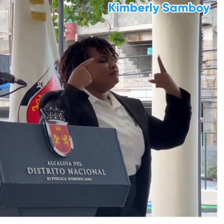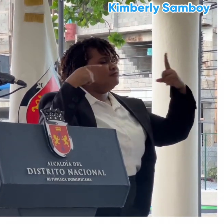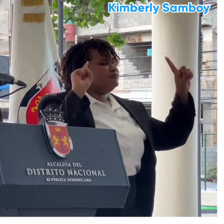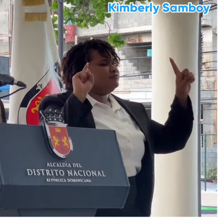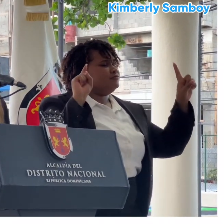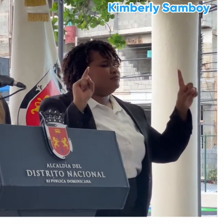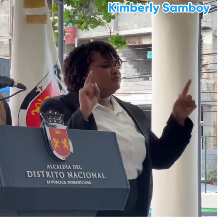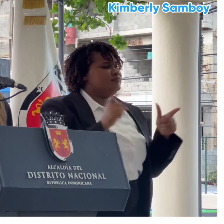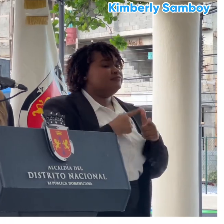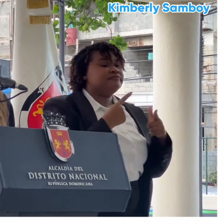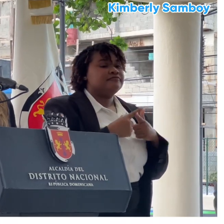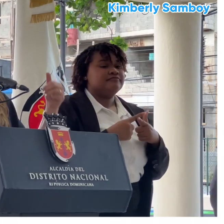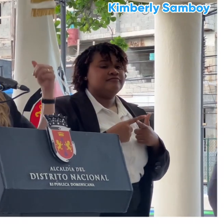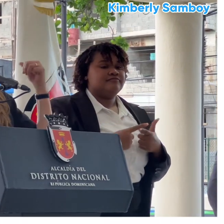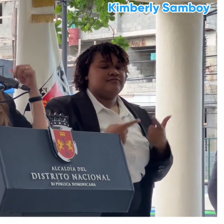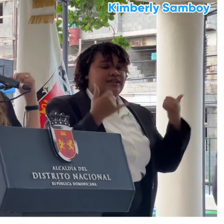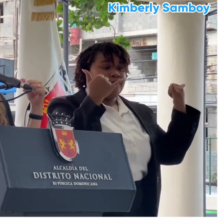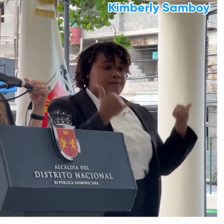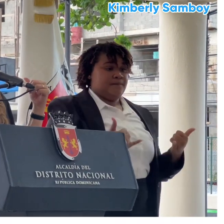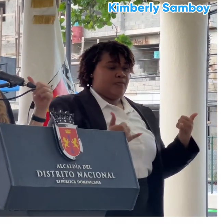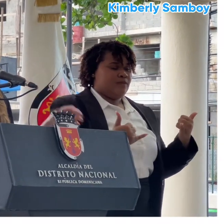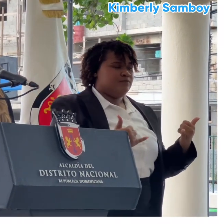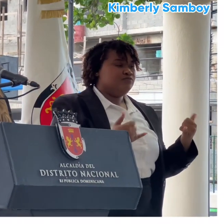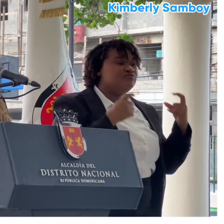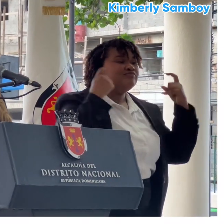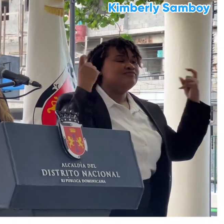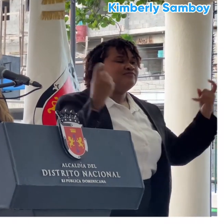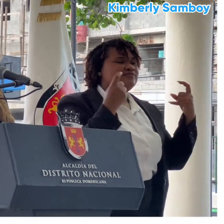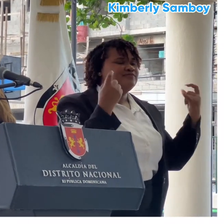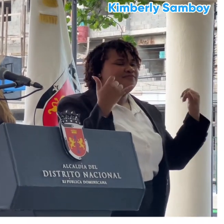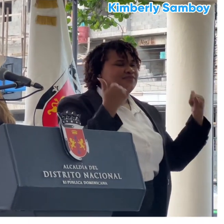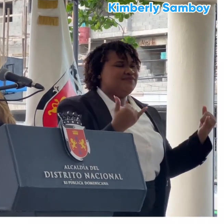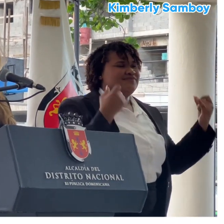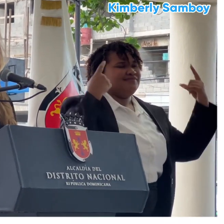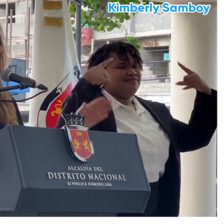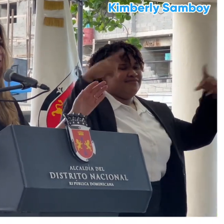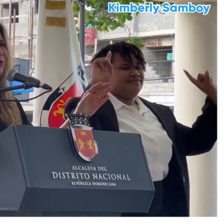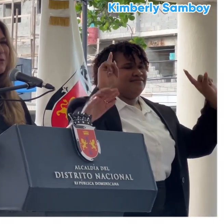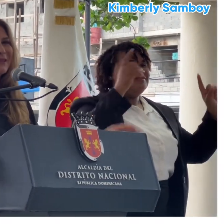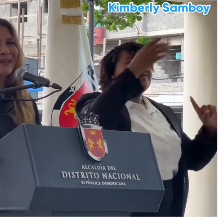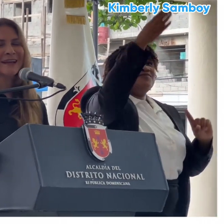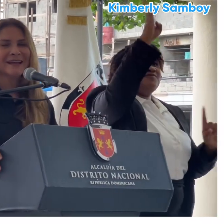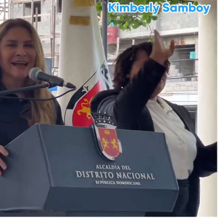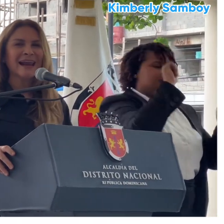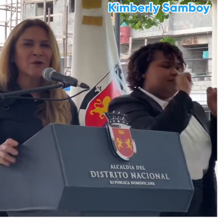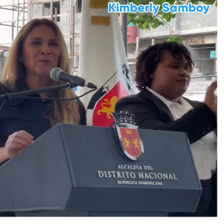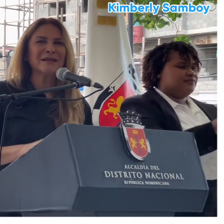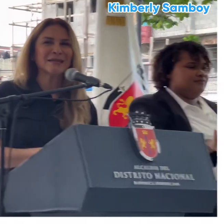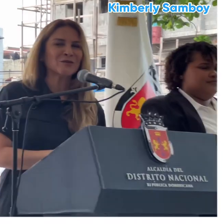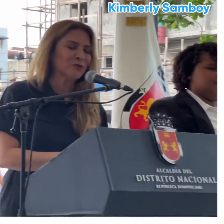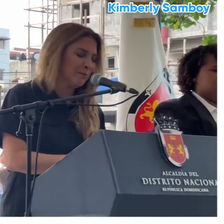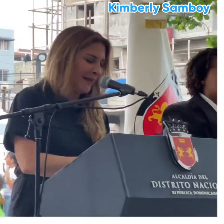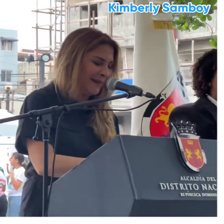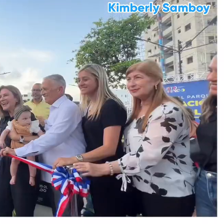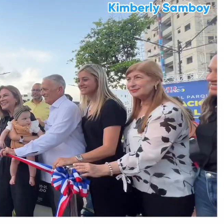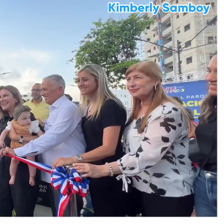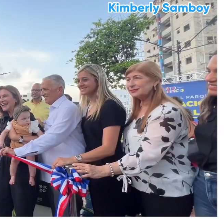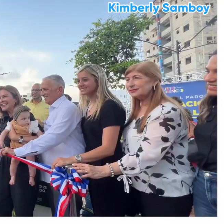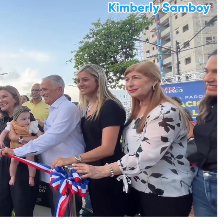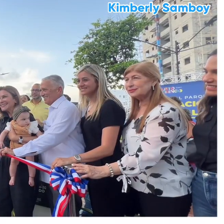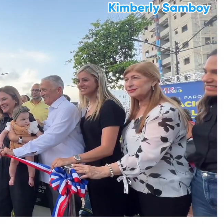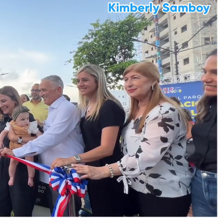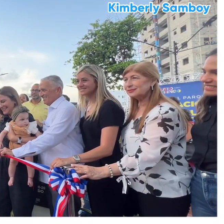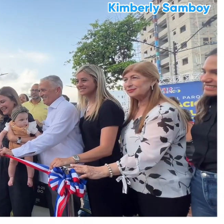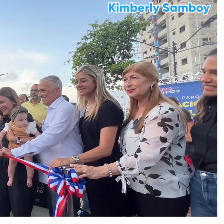cumplirlos. Así que señores, vamos ahora a celebrar que esto es grandioso. Que Dios bendiga a la Urbanización Tropical.